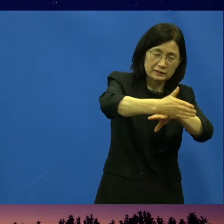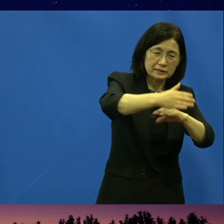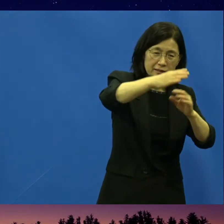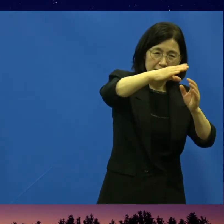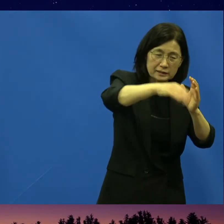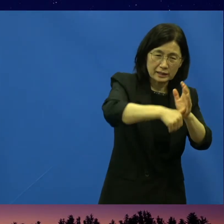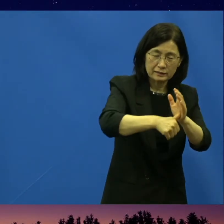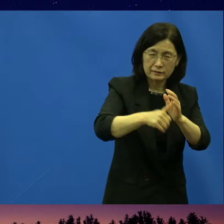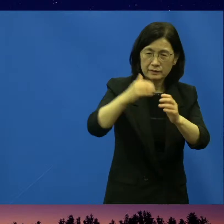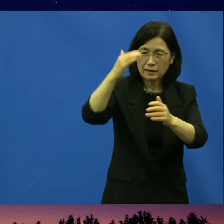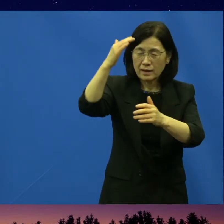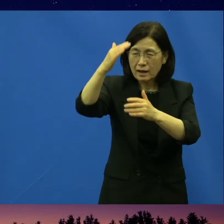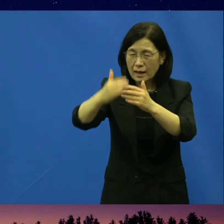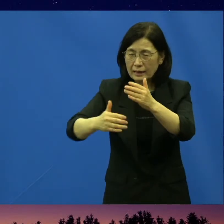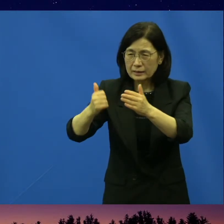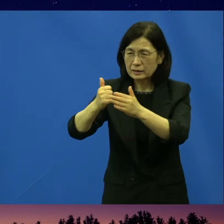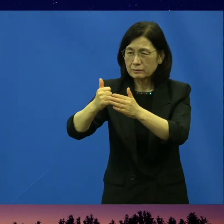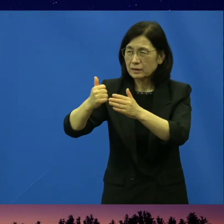응답하지 않는 게 아니에요.